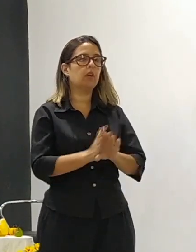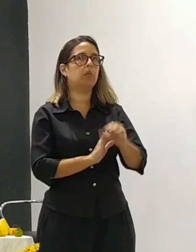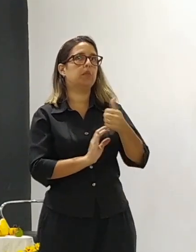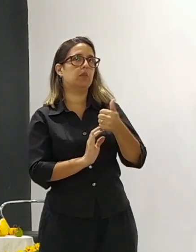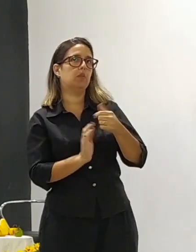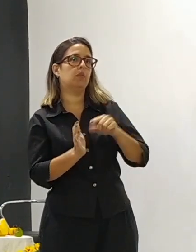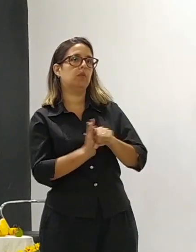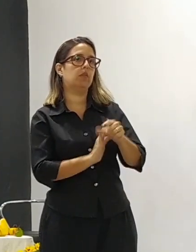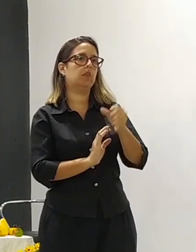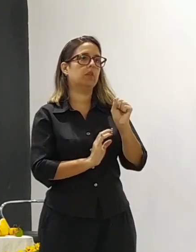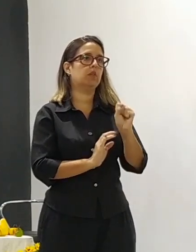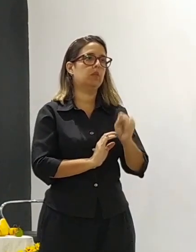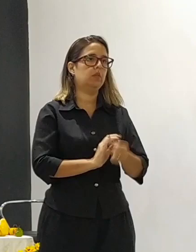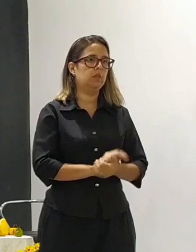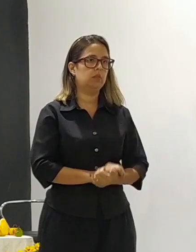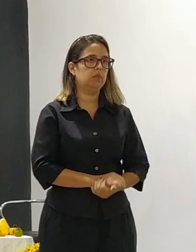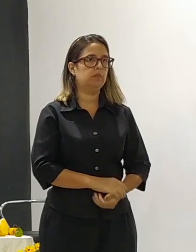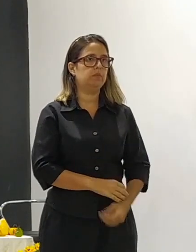ver lá. Atos.